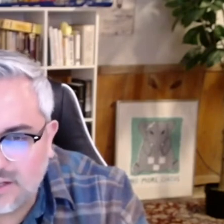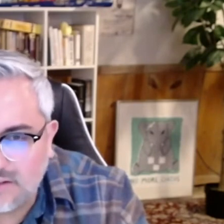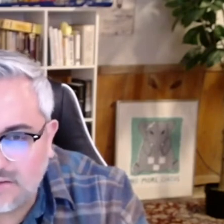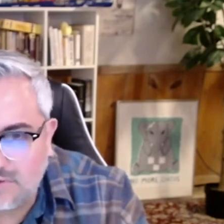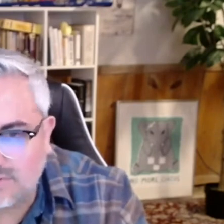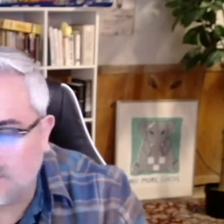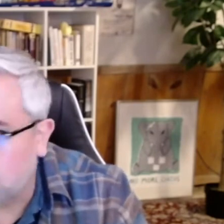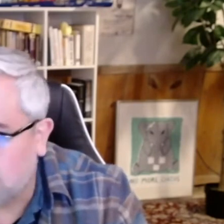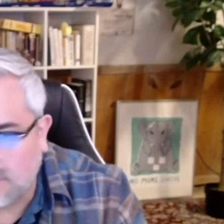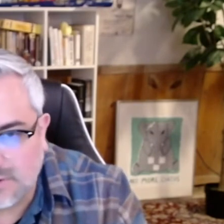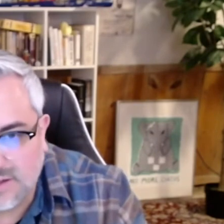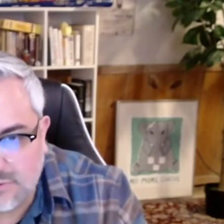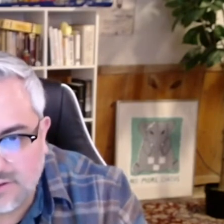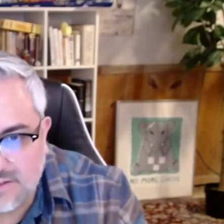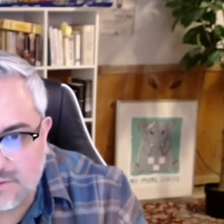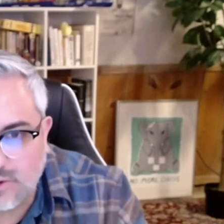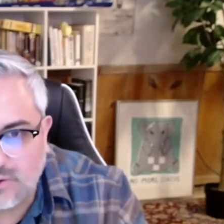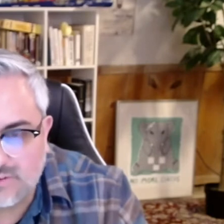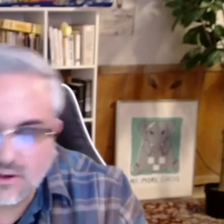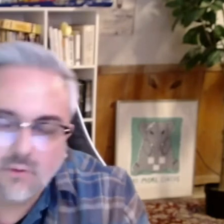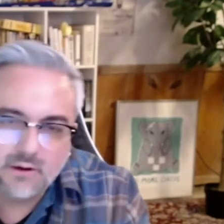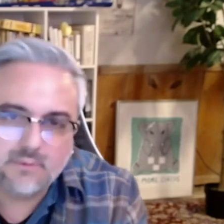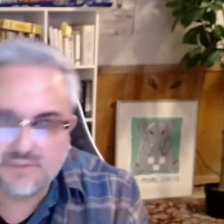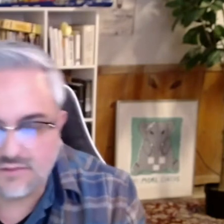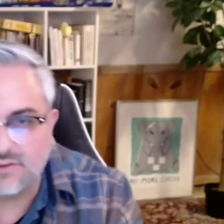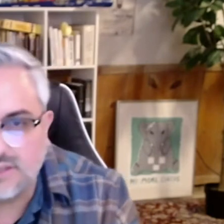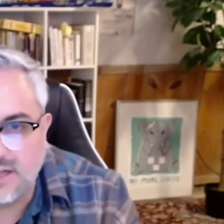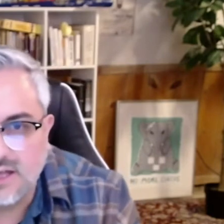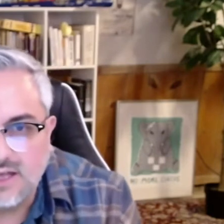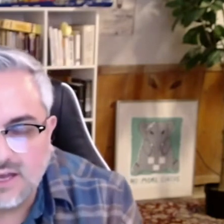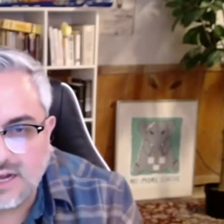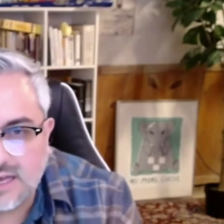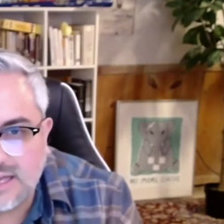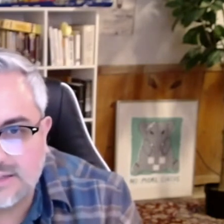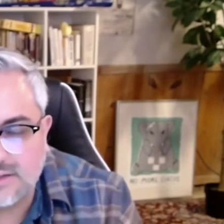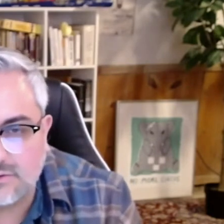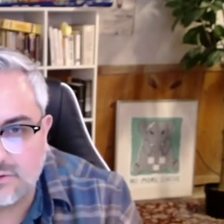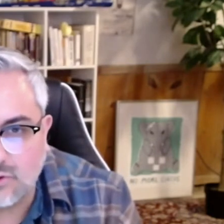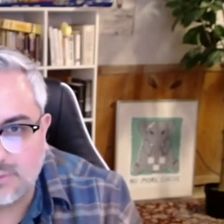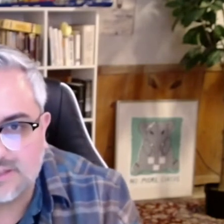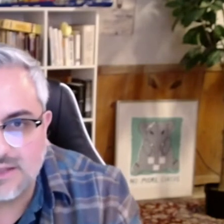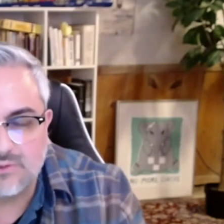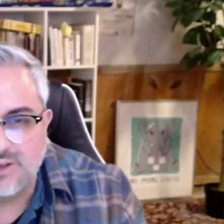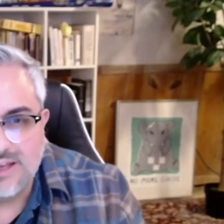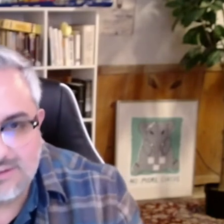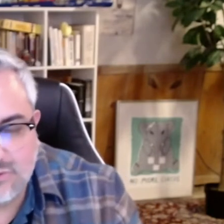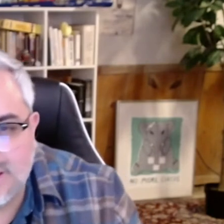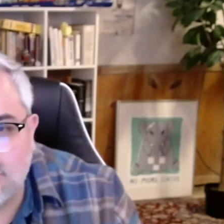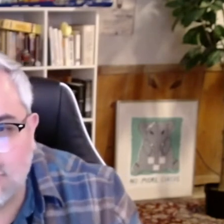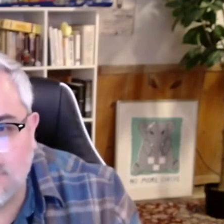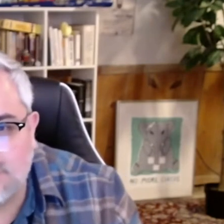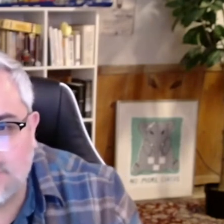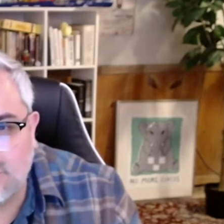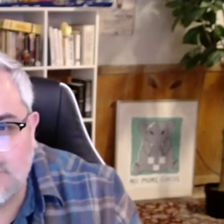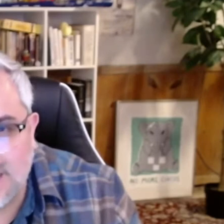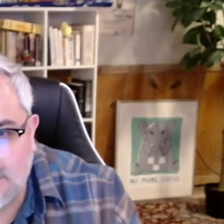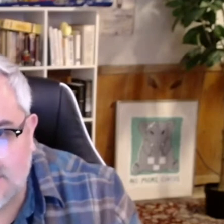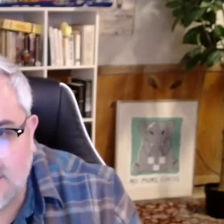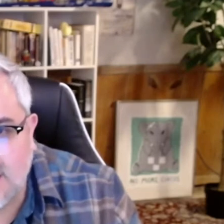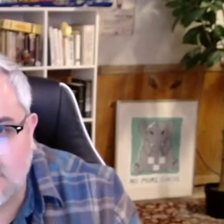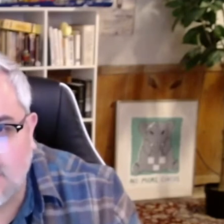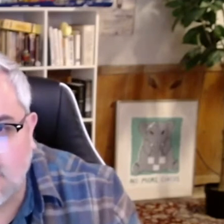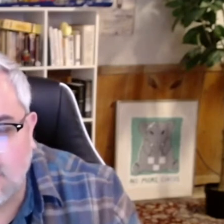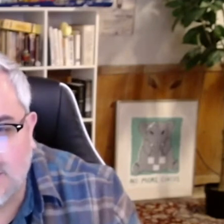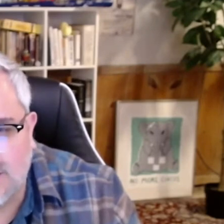de los políticos que están muy a favor de la ciudad santuario, que dicen, no, bueno, vamos a defender a la gente, a los indocumentados. Esto ya es mucho más personal,